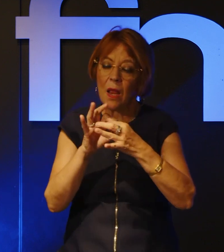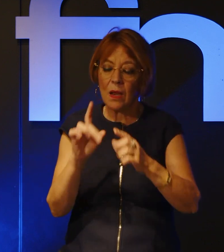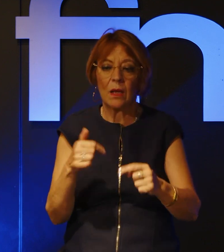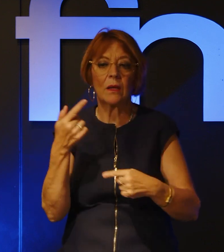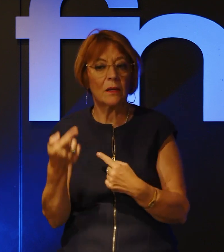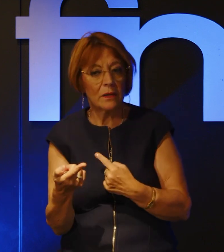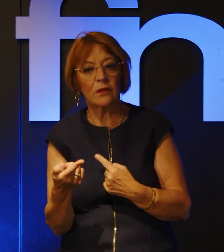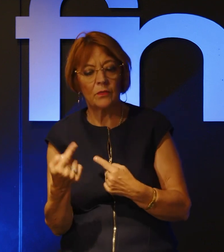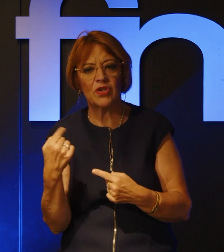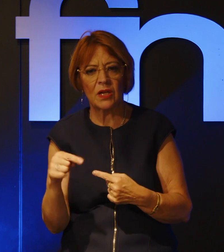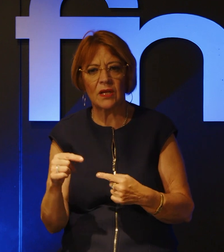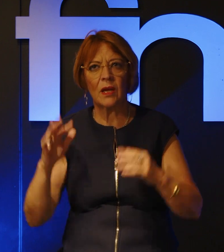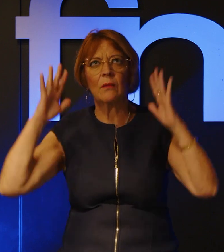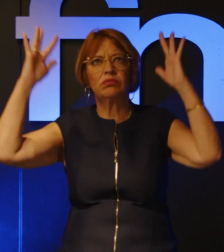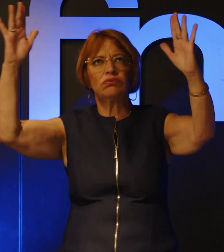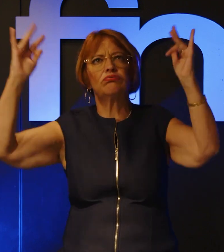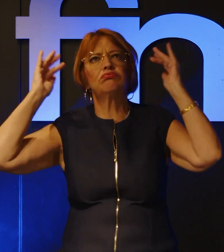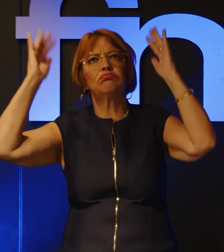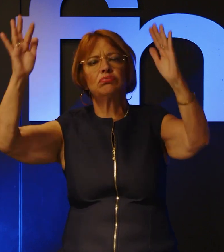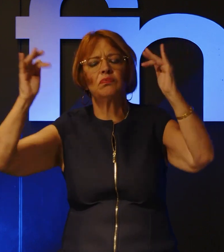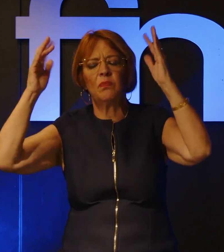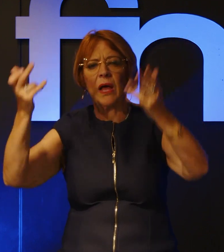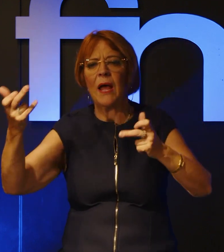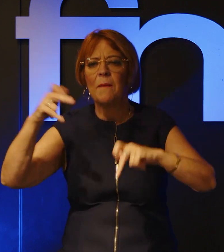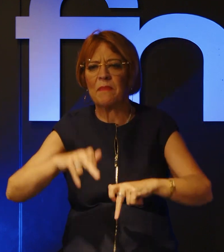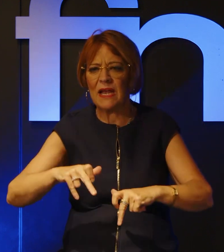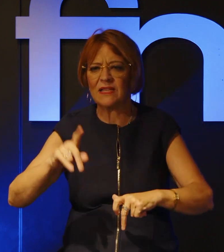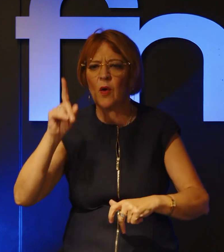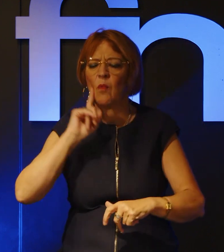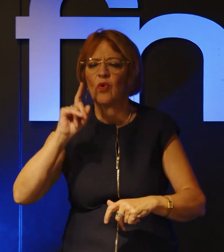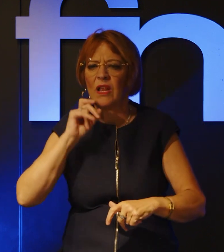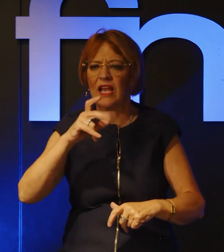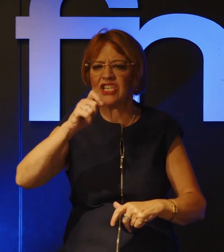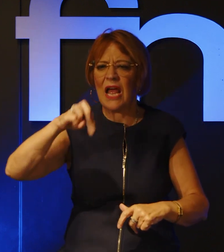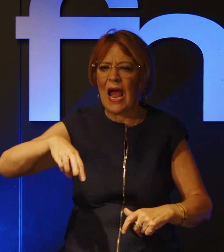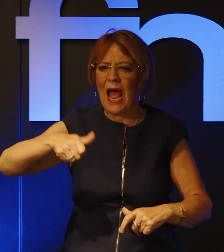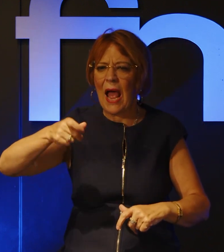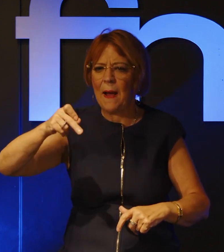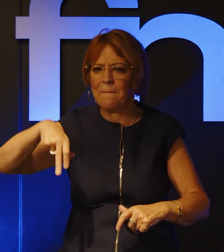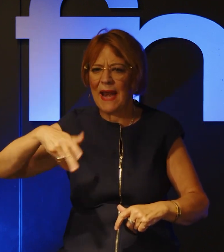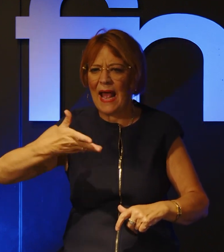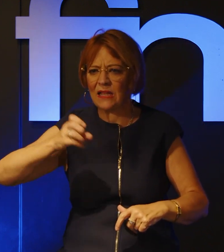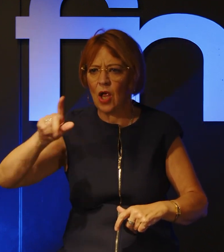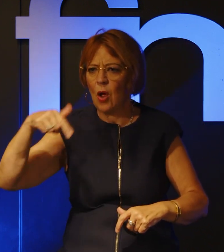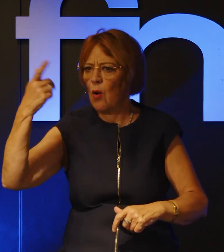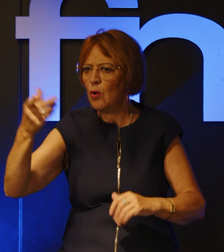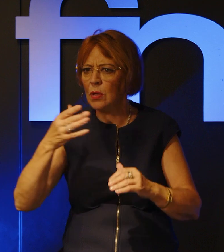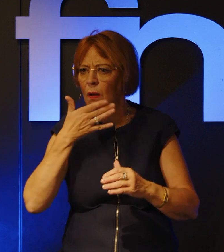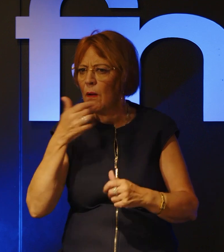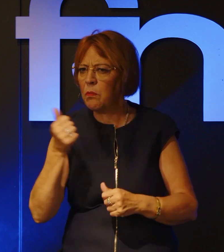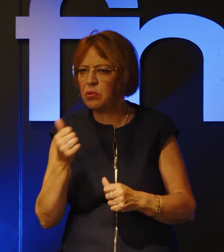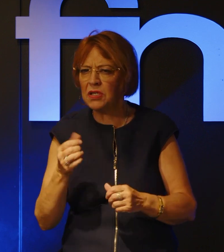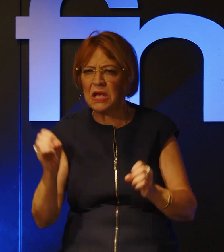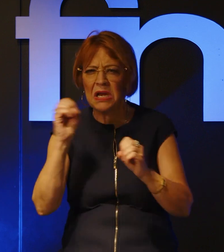e tem um devaneio incrível e depois por exemplo aparecemos as célebres mulheres do ramban e de outros artistas que são completamente outros canons de beleza que